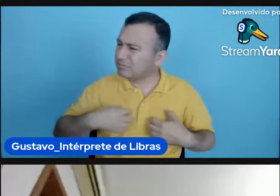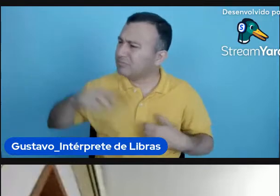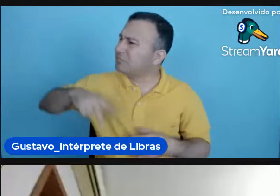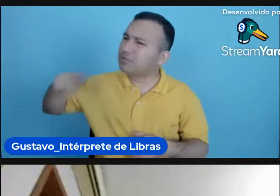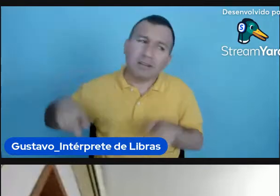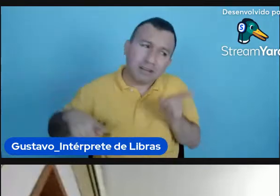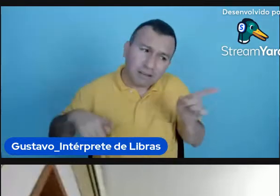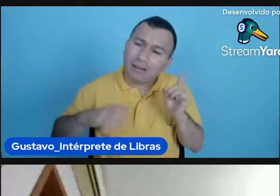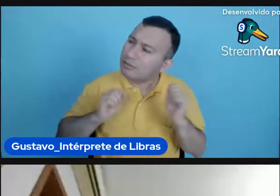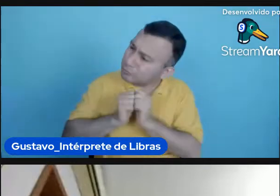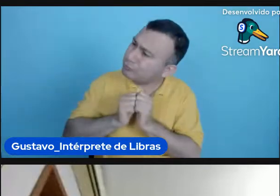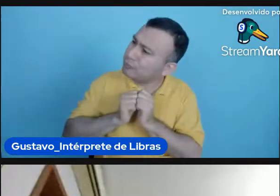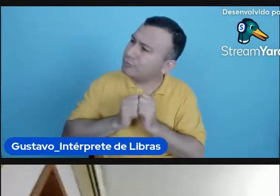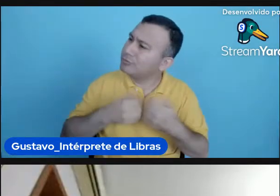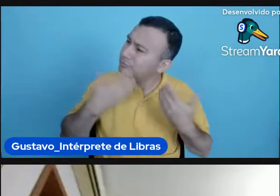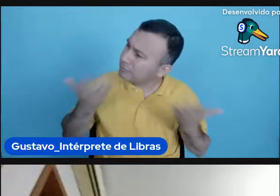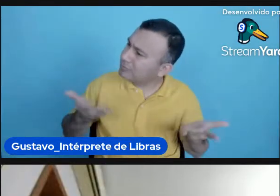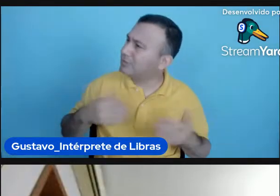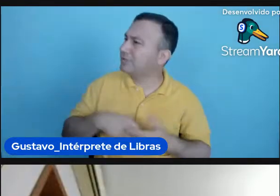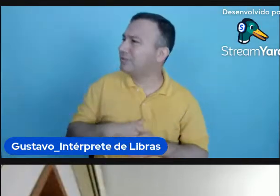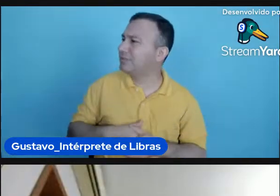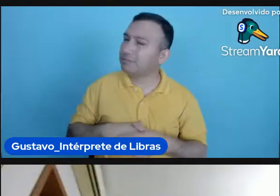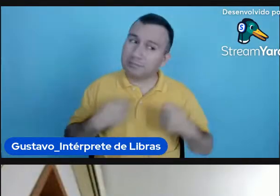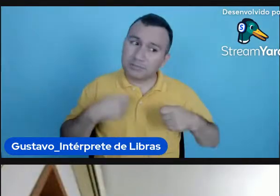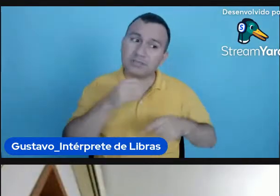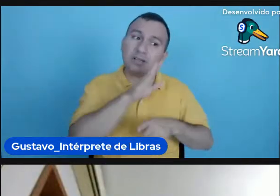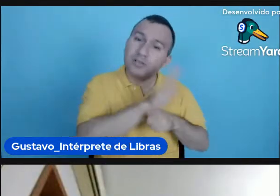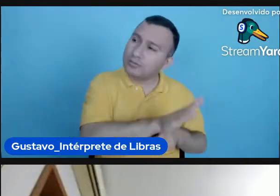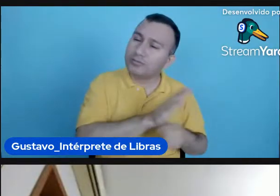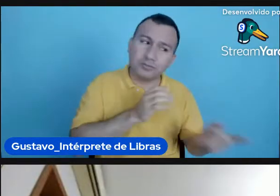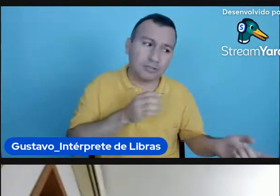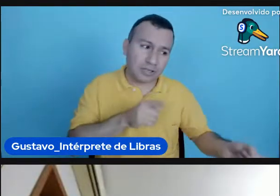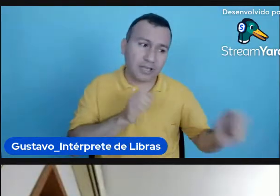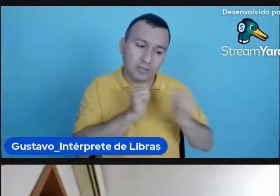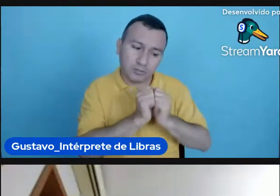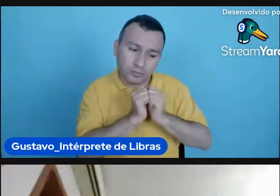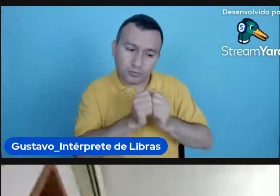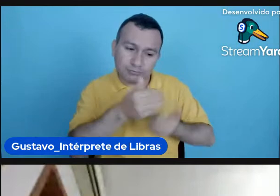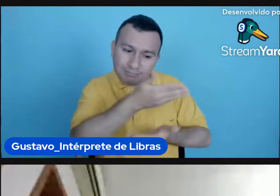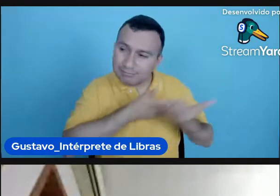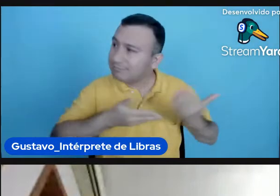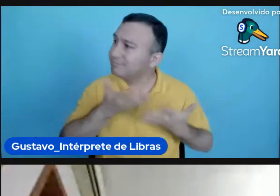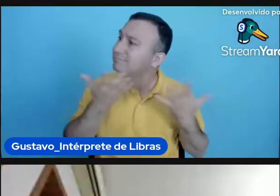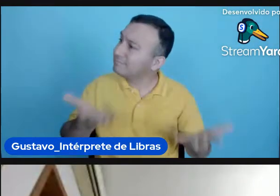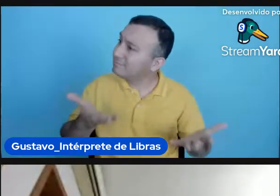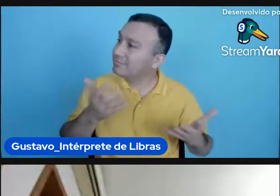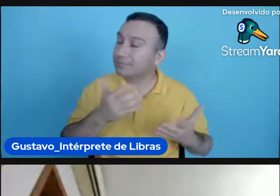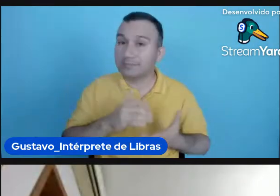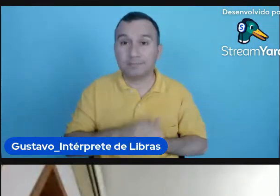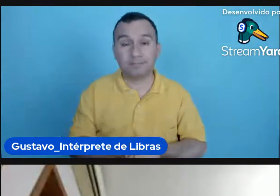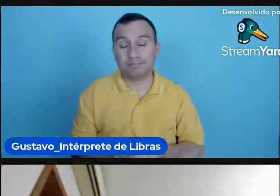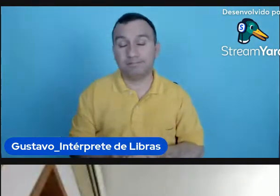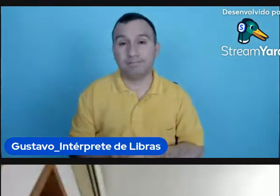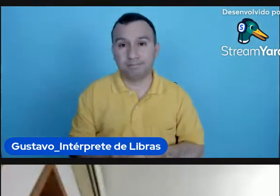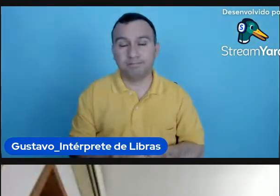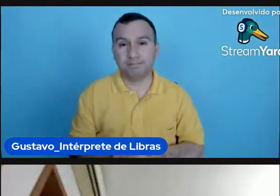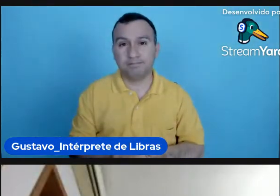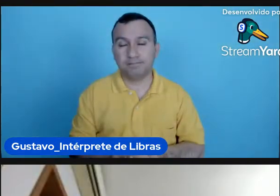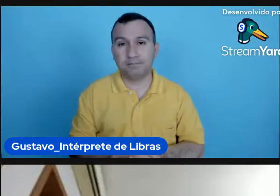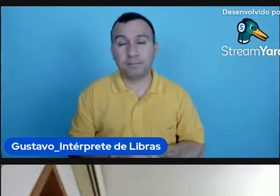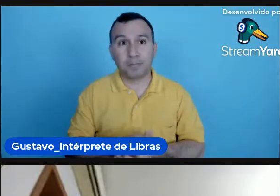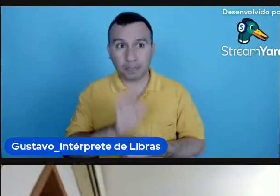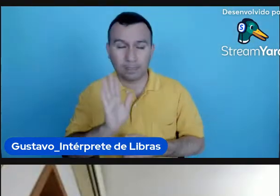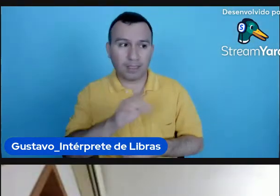que ele precisava de ajuda para voltar para a roda, para voltar para a atividade. E essa criança nunca teve uma, não precisou de acompanhante, né,